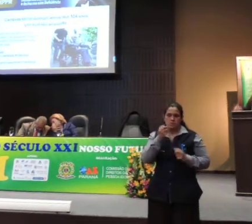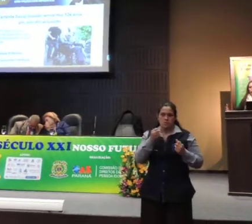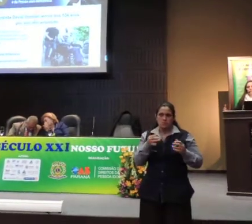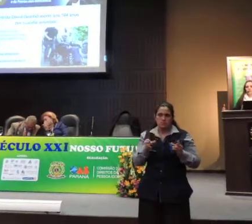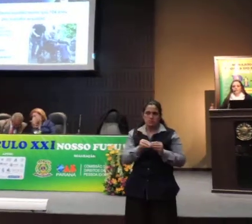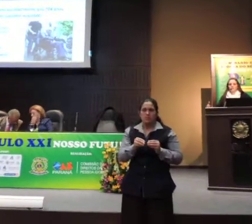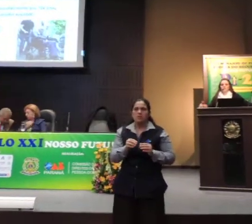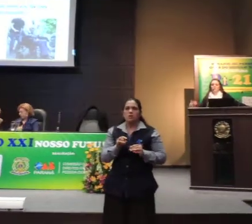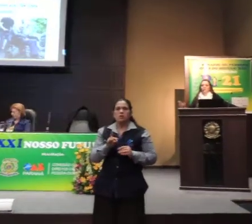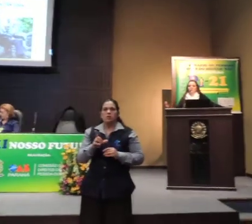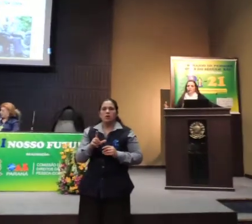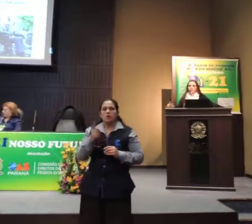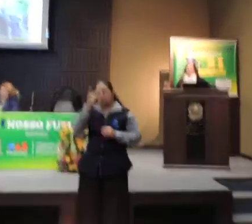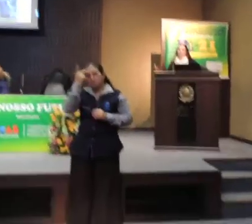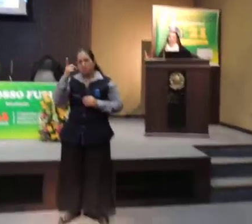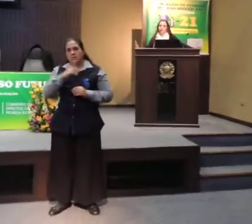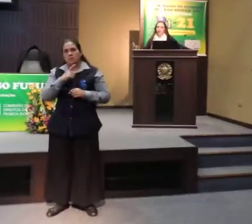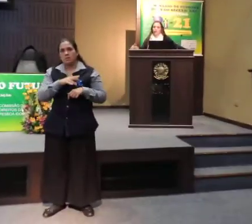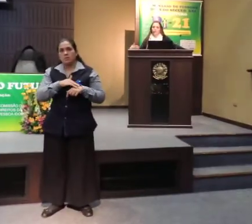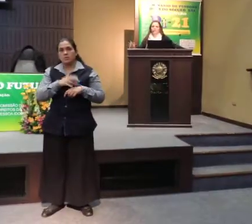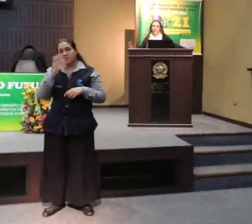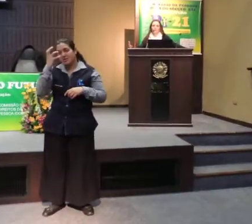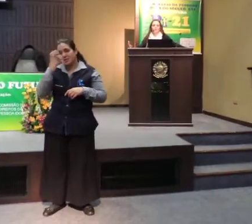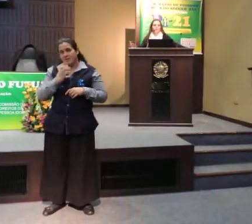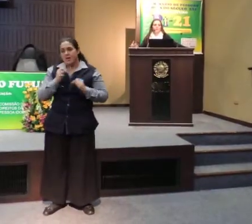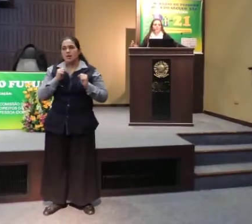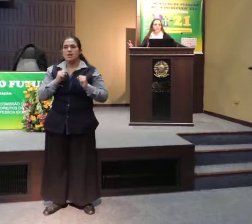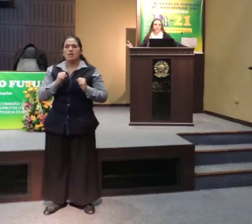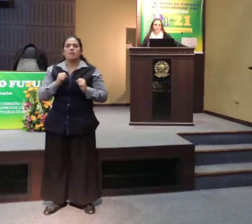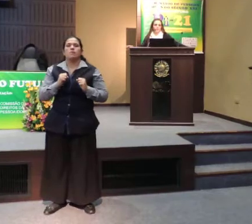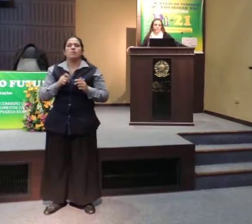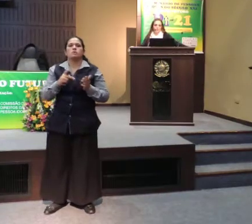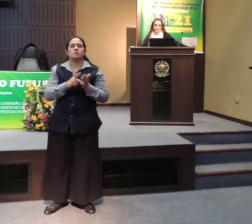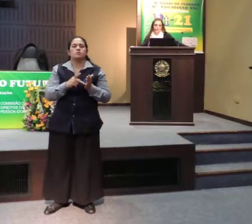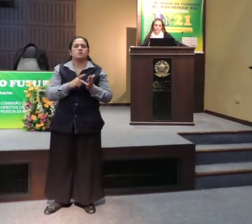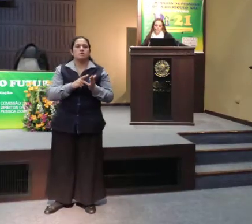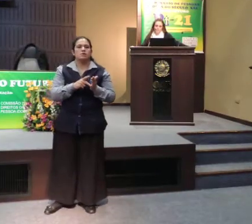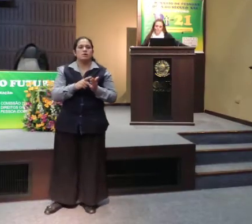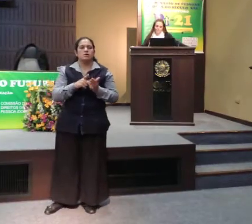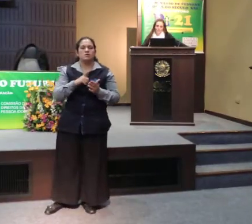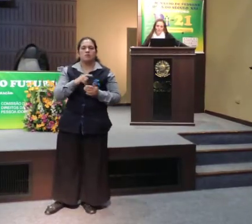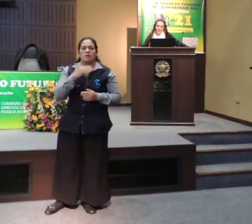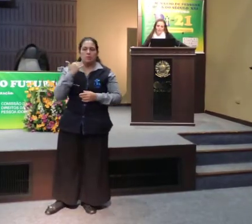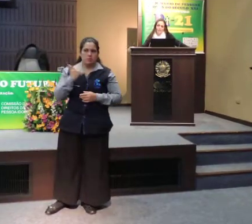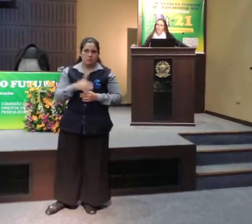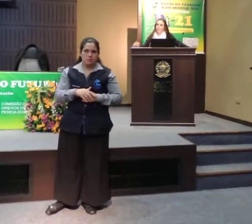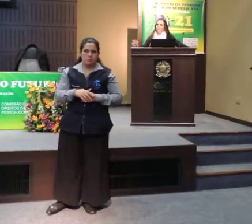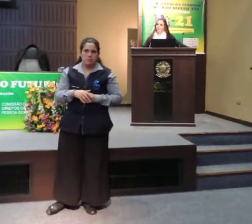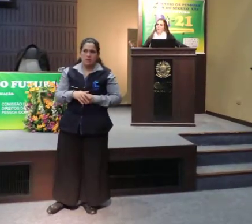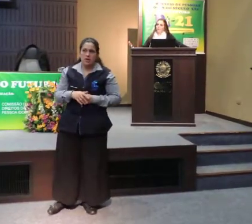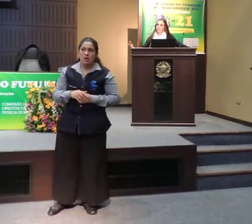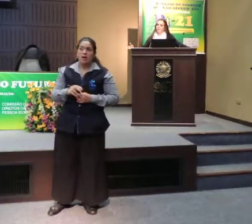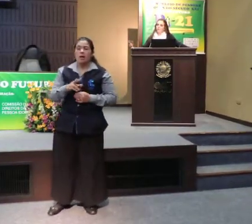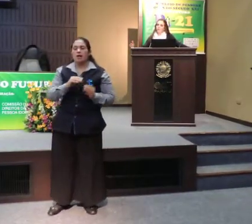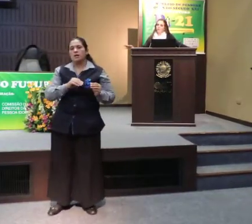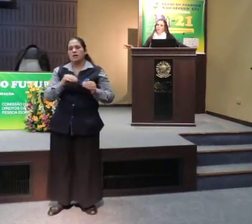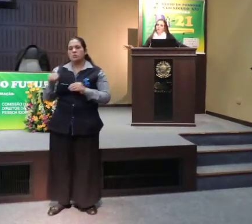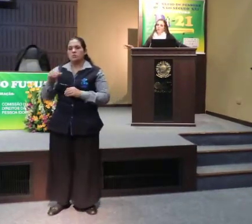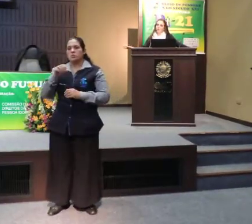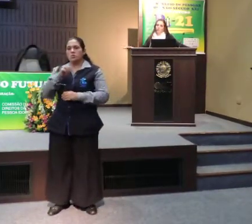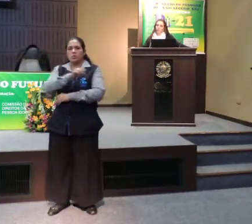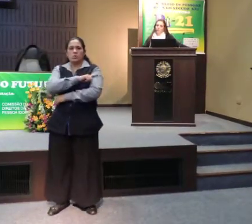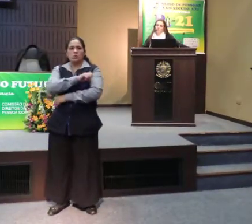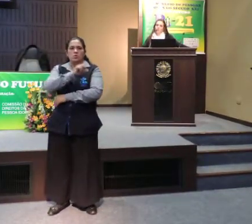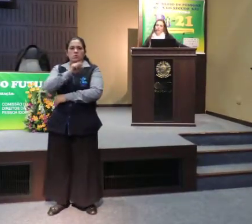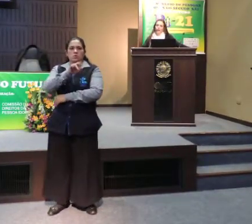só quem tem uma doença degenerativa grave, etc., tem direito à morte assistida. Aí ele teve que ir para a Suíça para ter